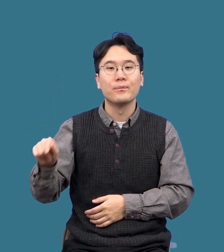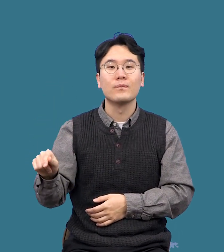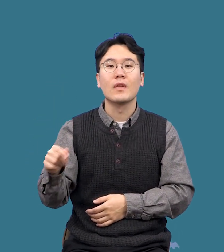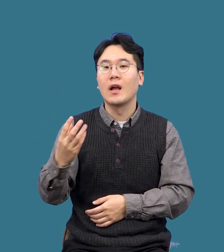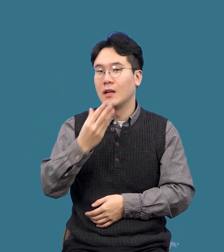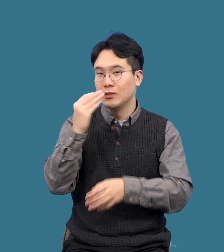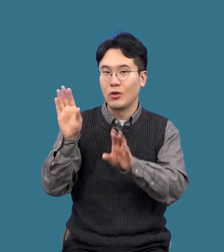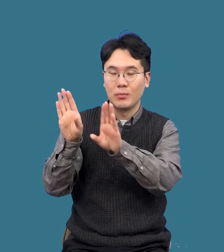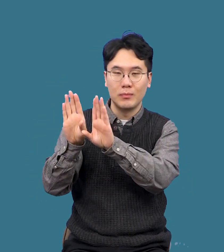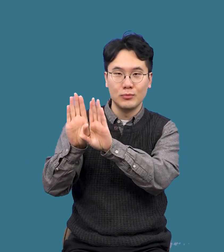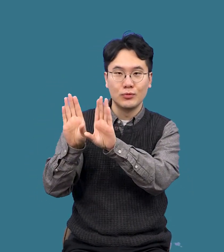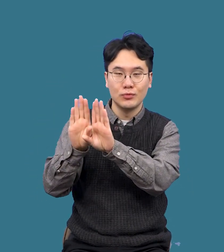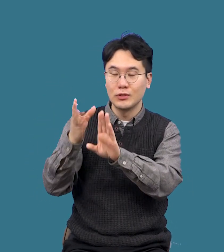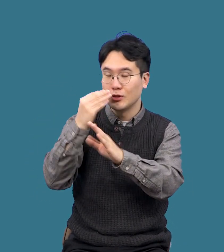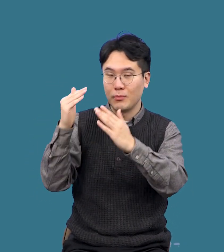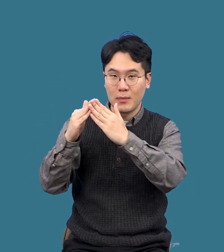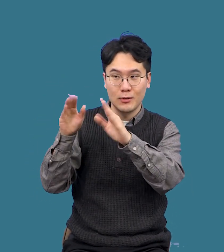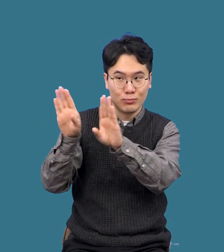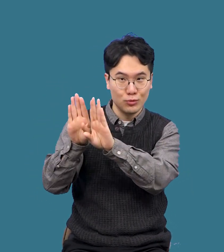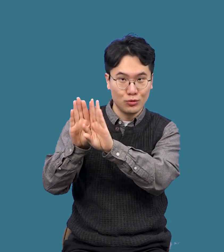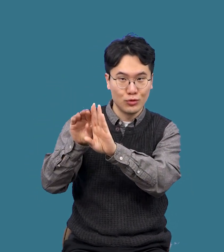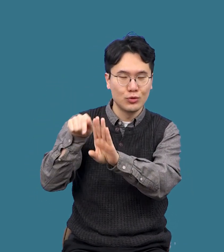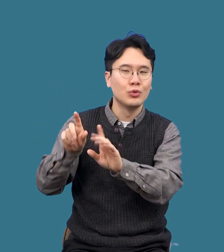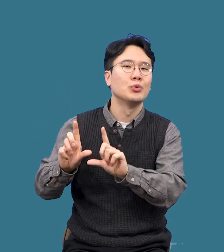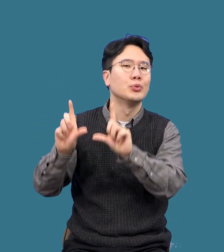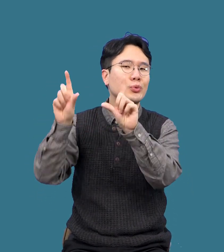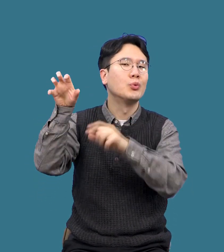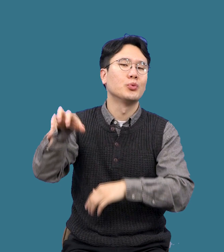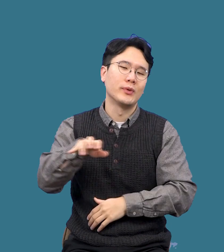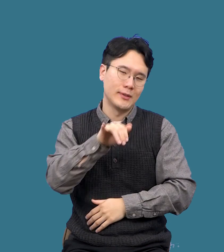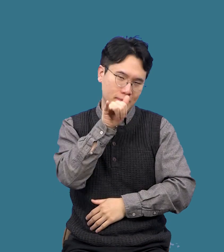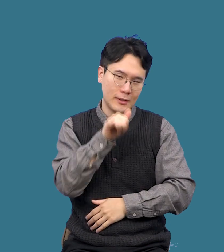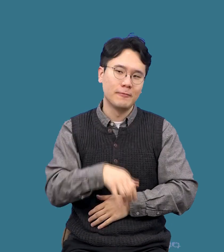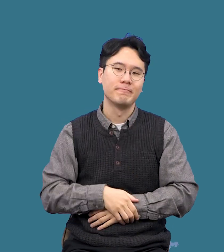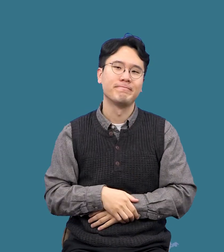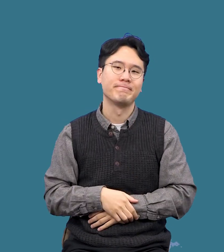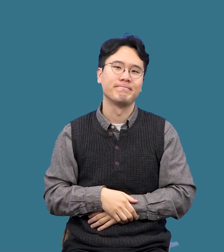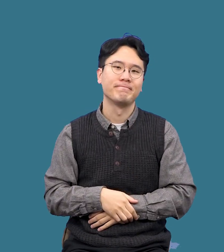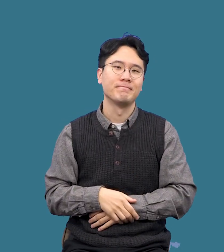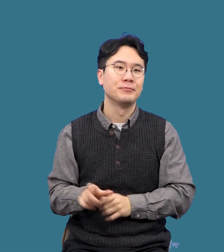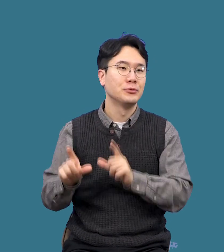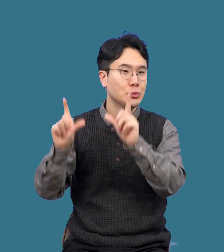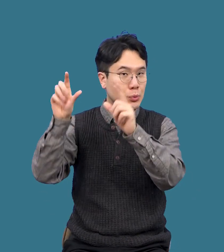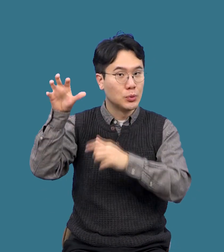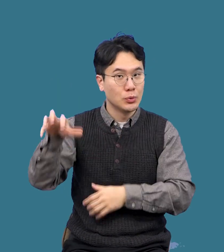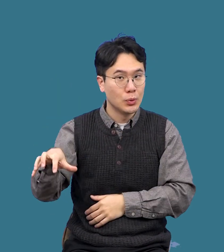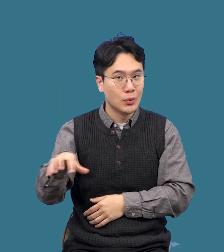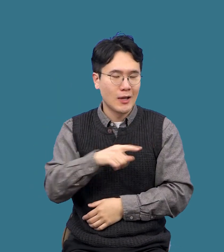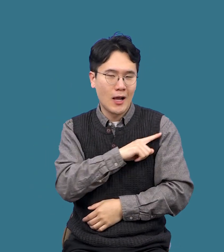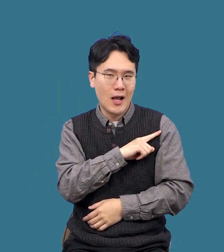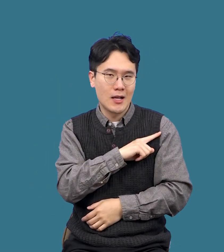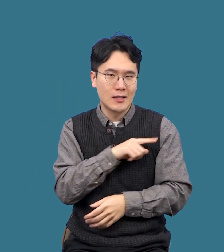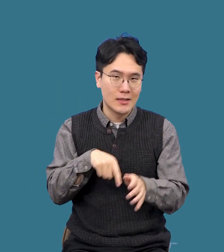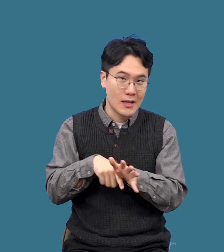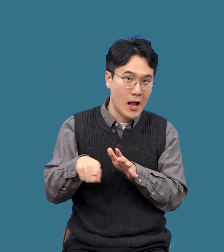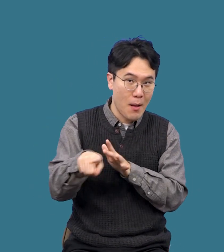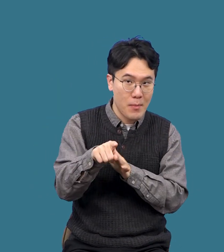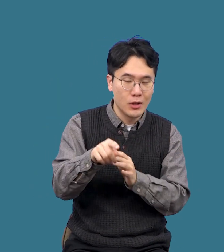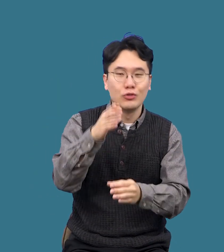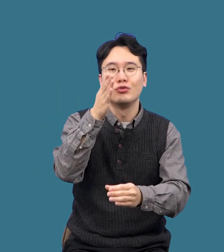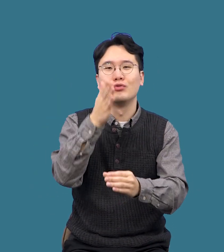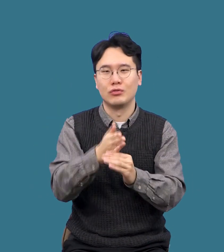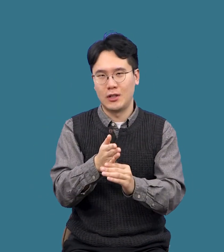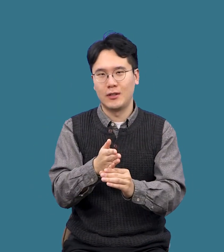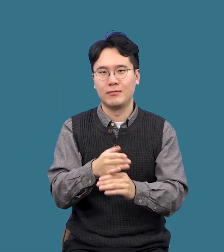있습니다. 동쪽으로 들어오거든요. 자, 동쪽 맨 앞 중앙에,